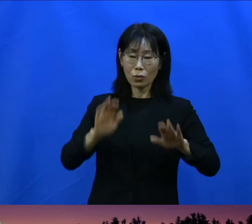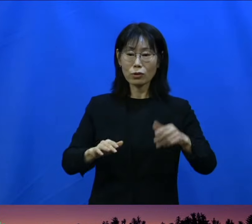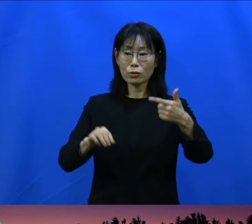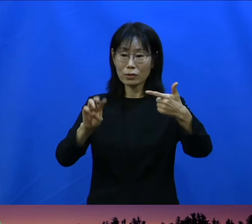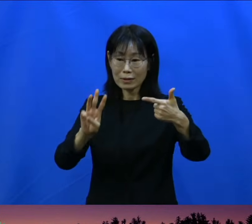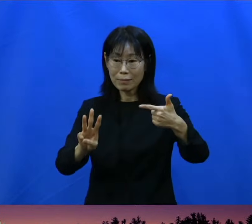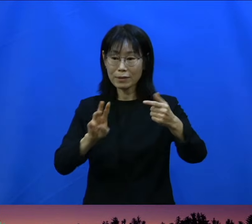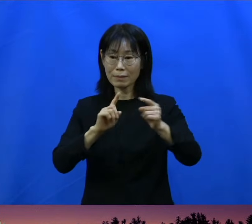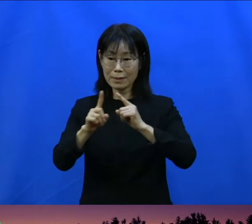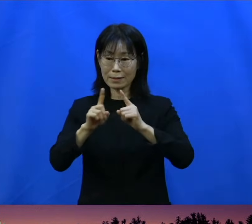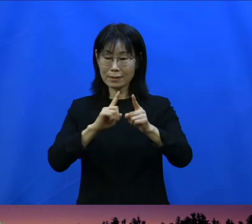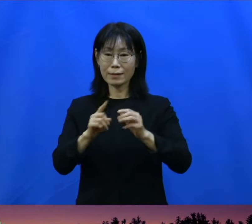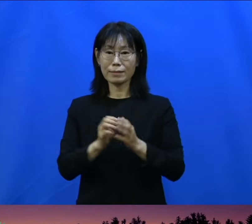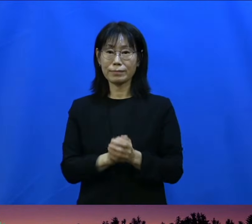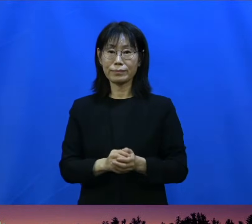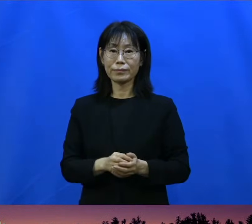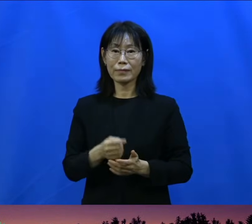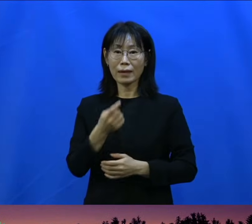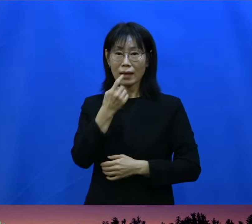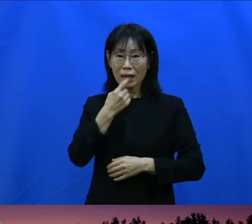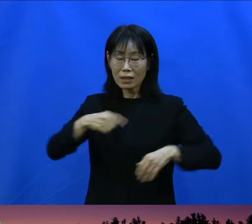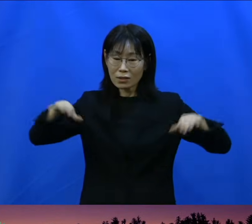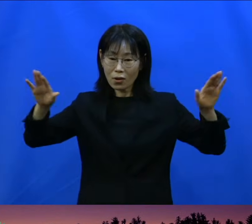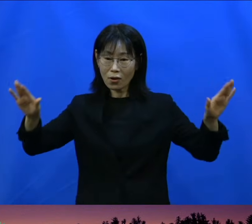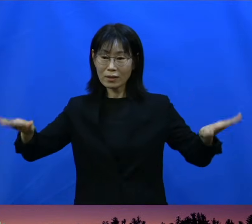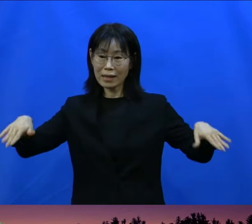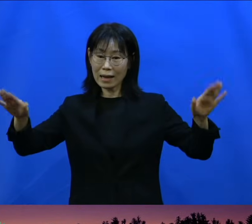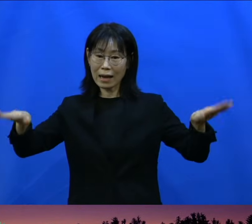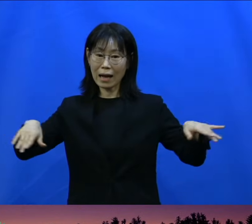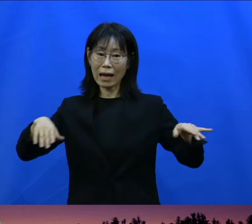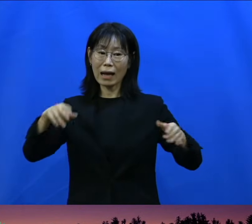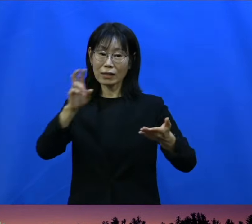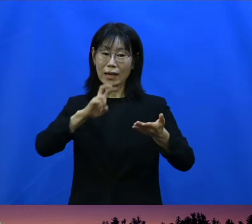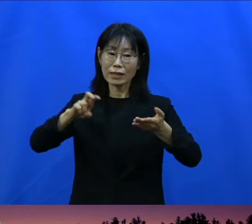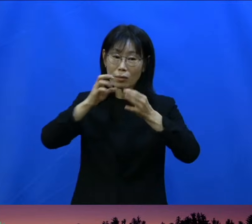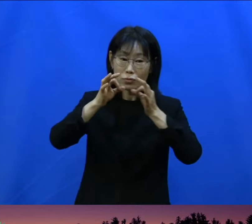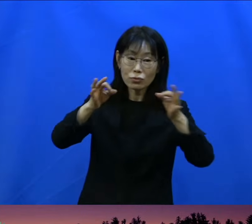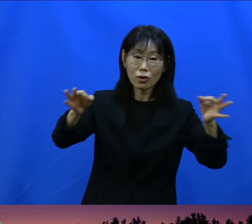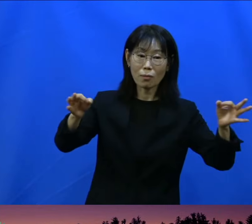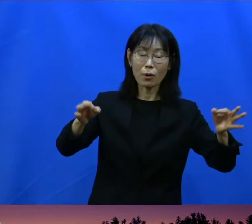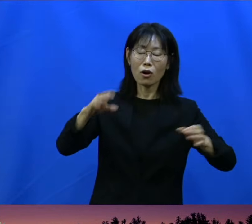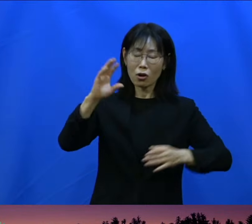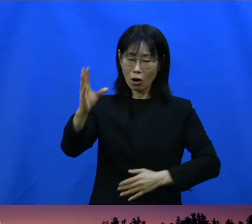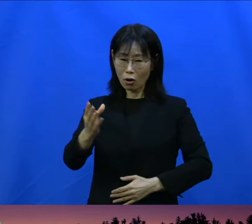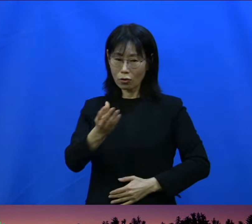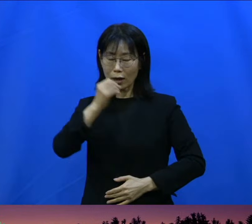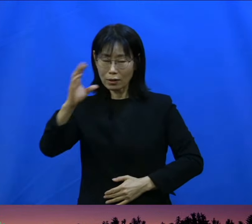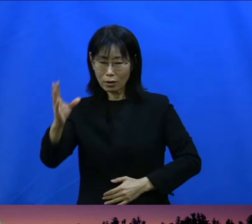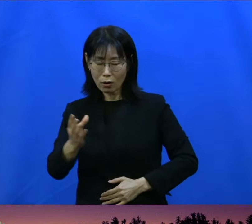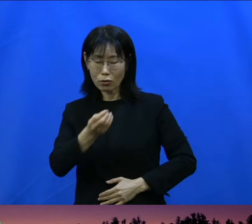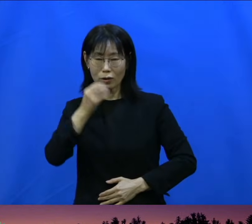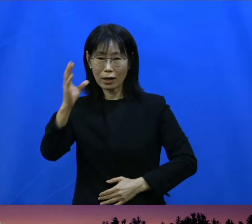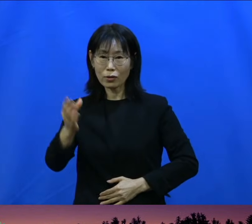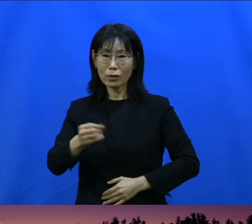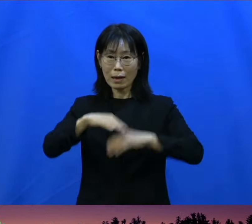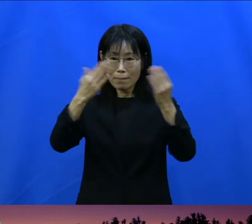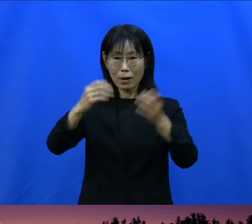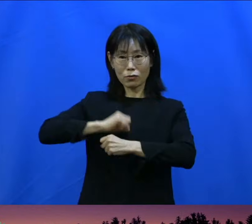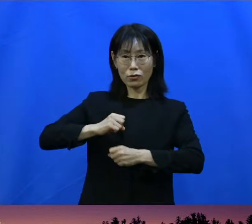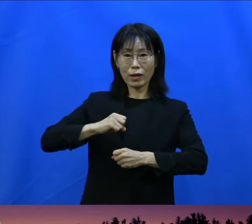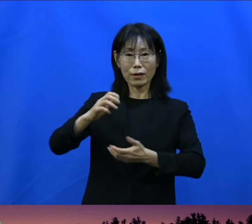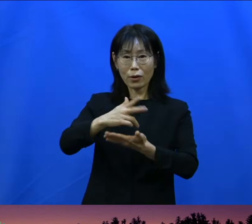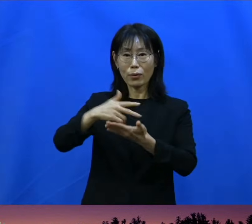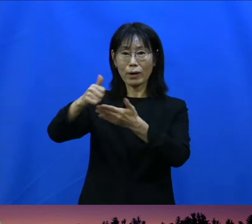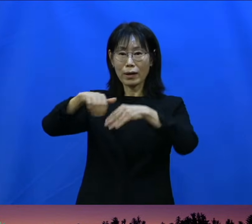보니까 서로 불러 이르되 거룩하다 거룩하다 거룩하다 만군의 여호와여 그의 영광이 온